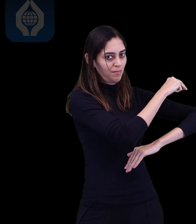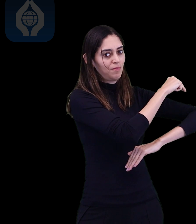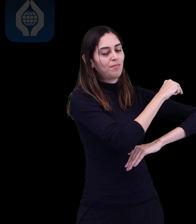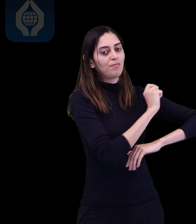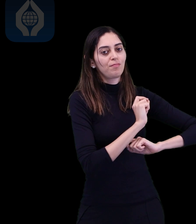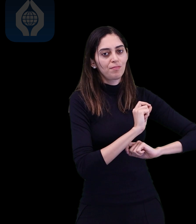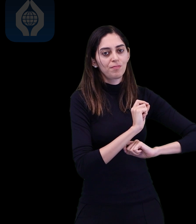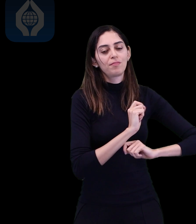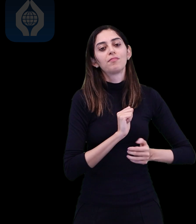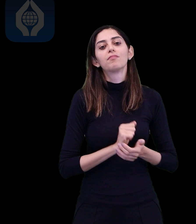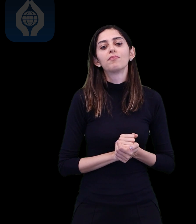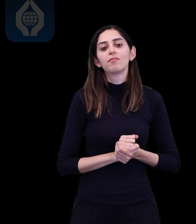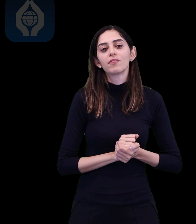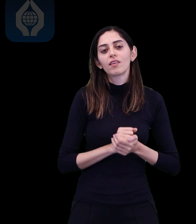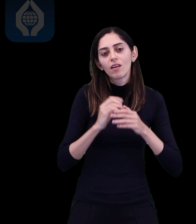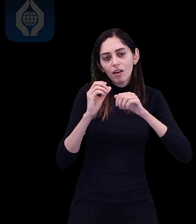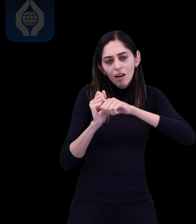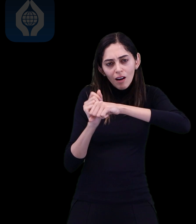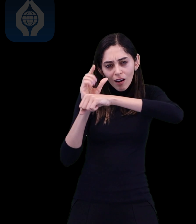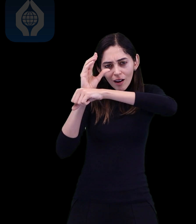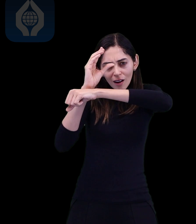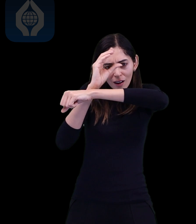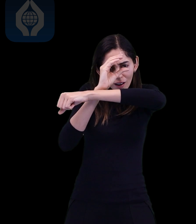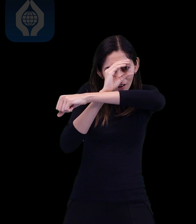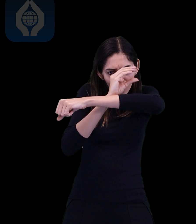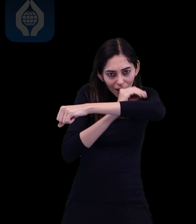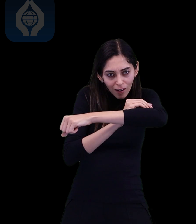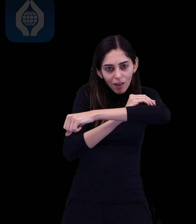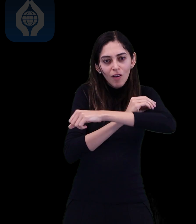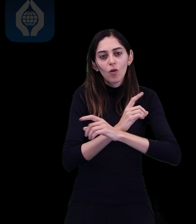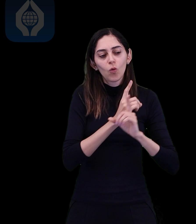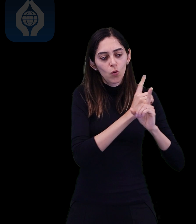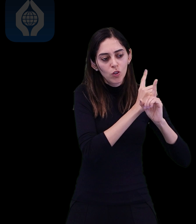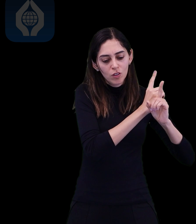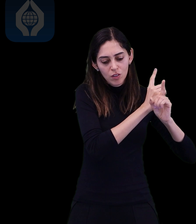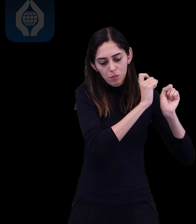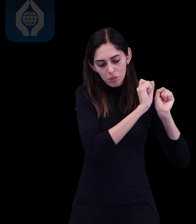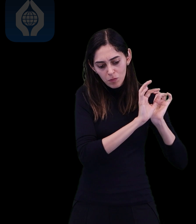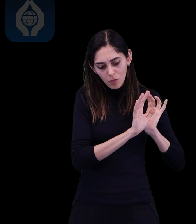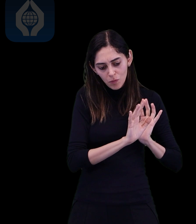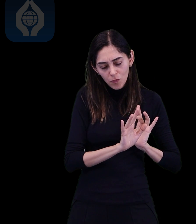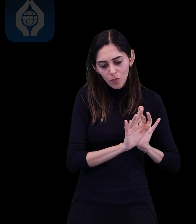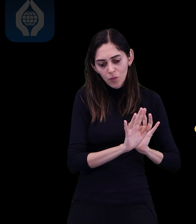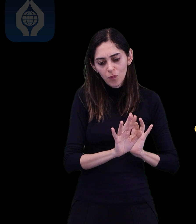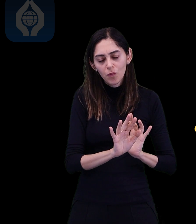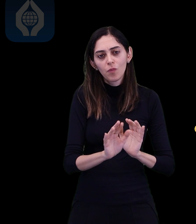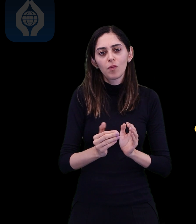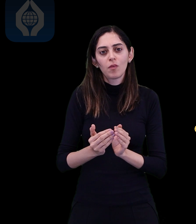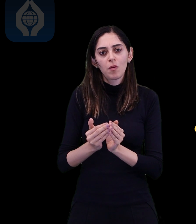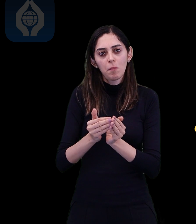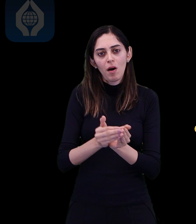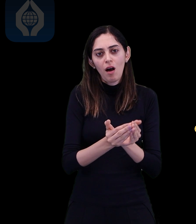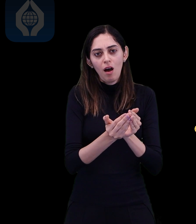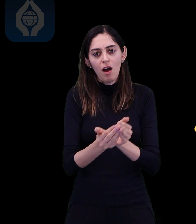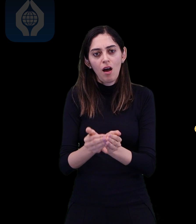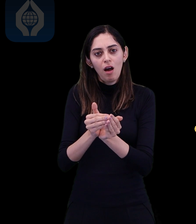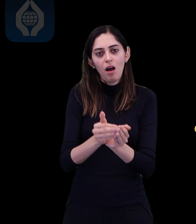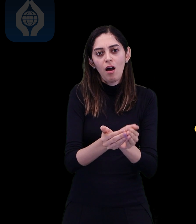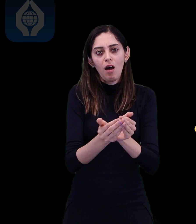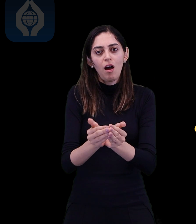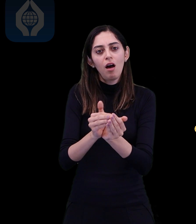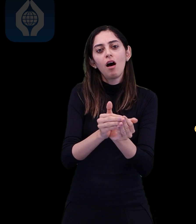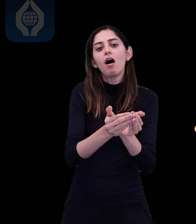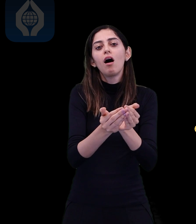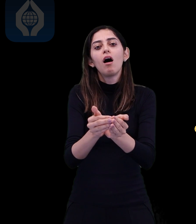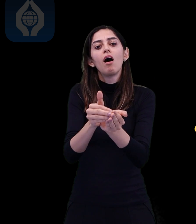16 a 21 temos o relato. Ao cair da tarde, os seus discípulos desceram para o mar, entraram num barco